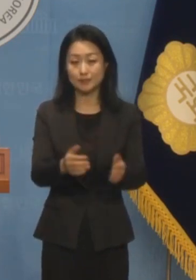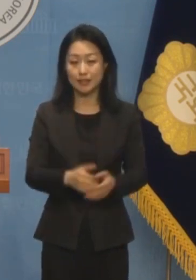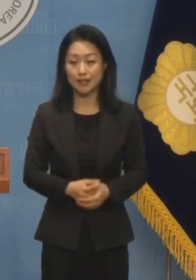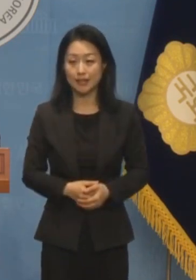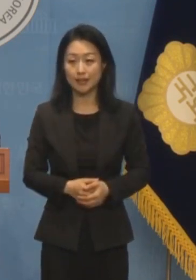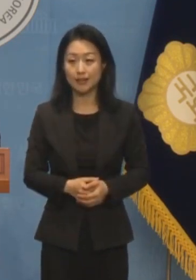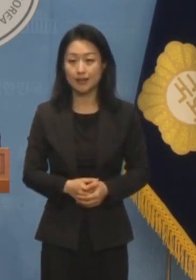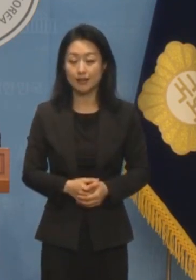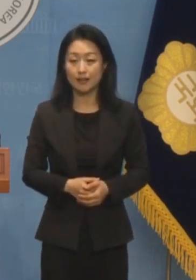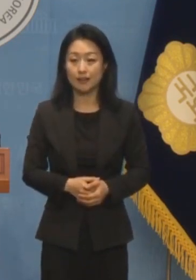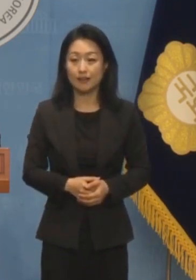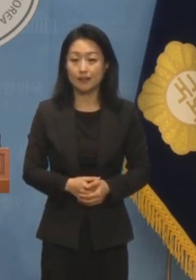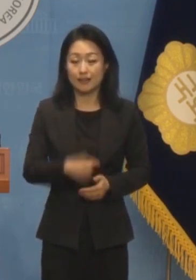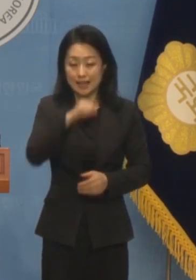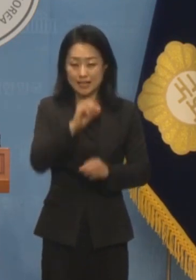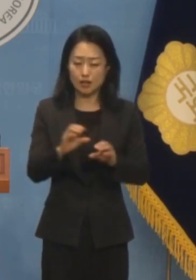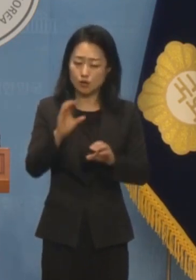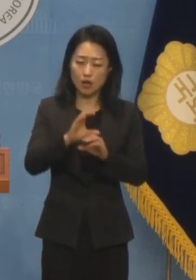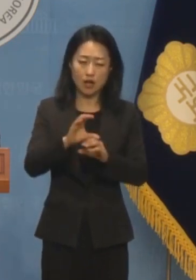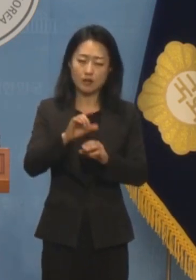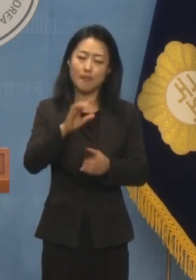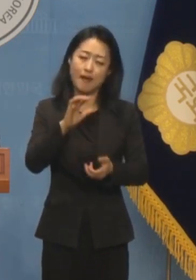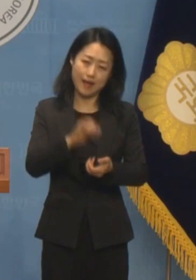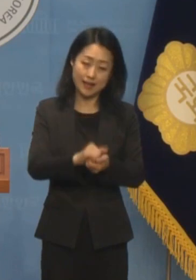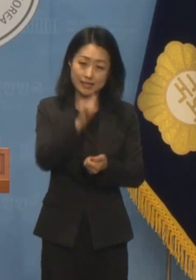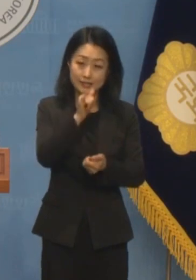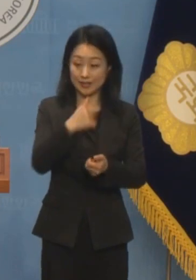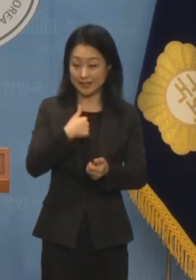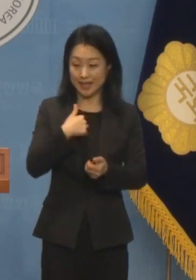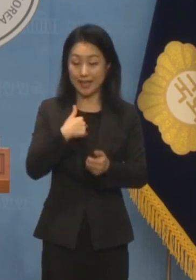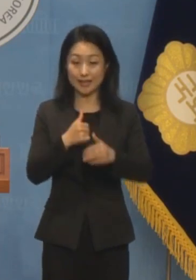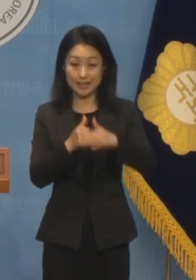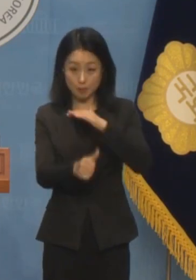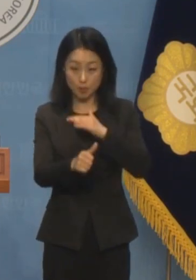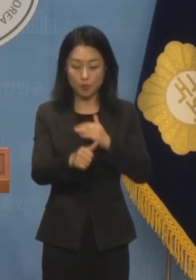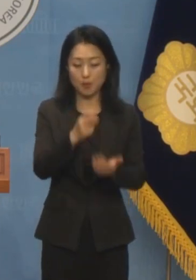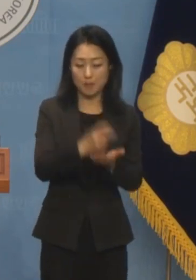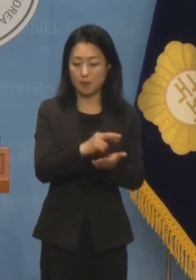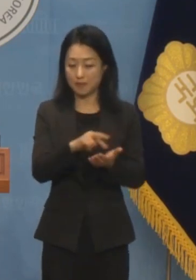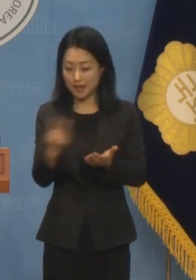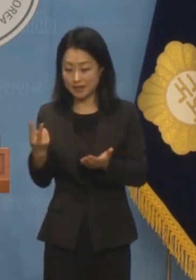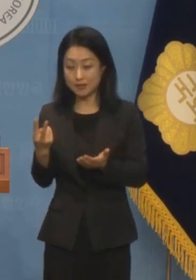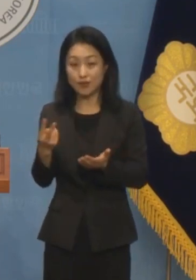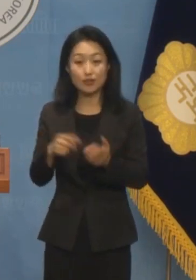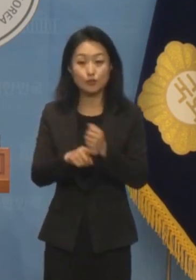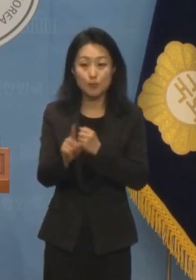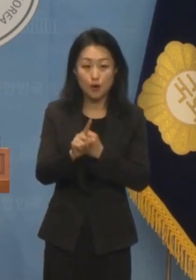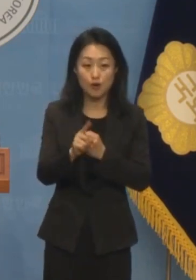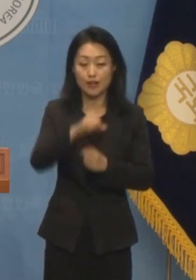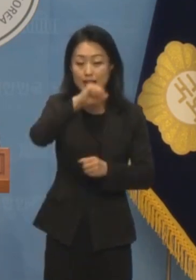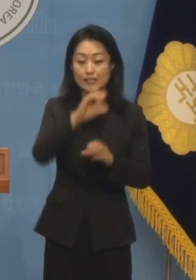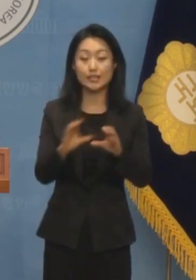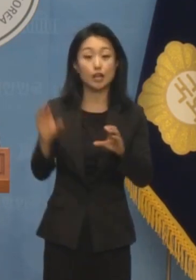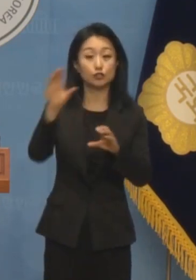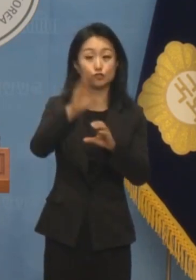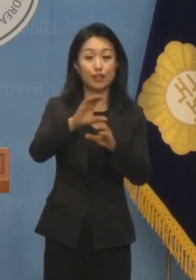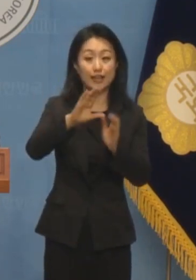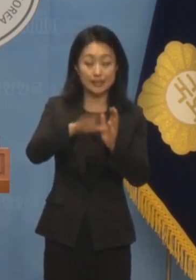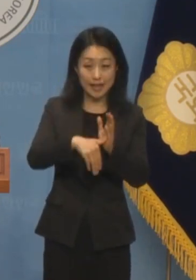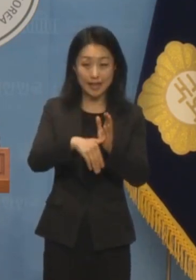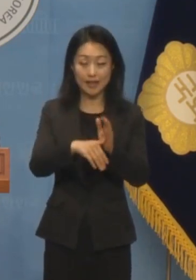왔습니다. 제가 이번에 대표 발의한 개정안에는 추경 편성 요건의